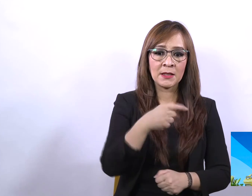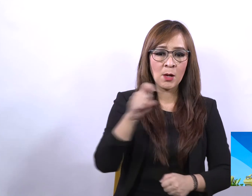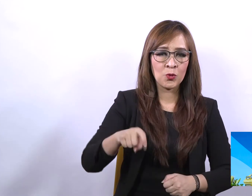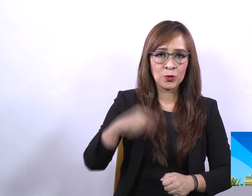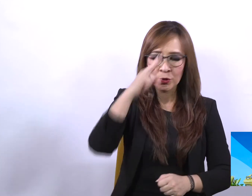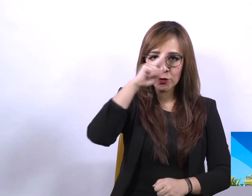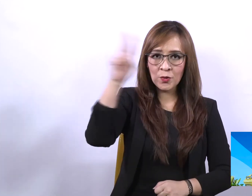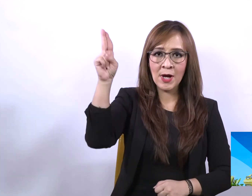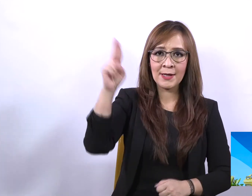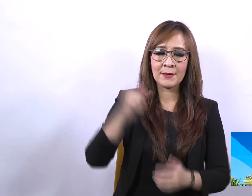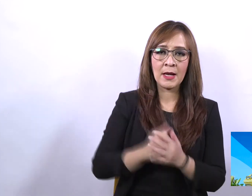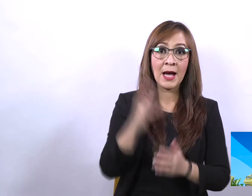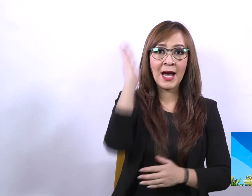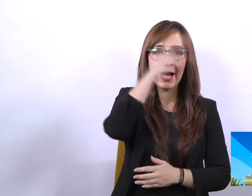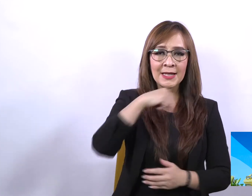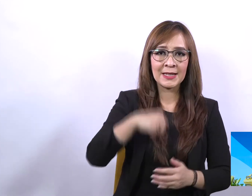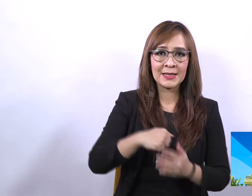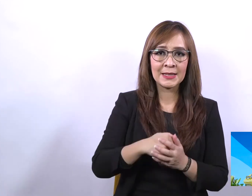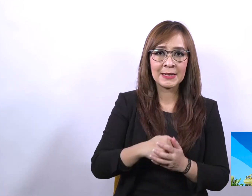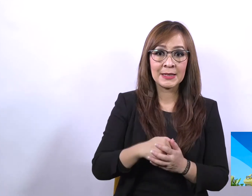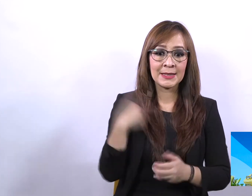menerima tubuh dan darah Kristus